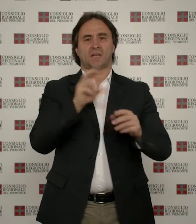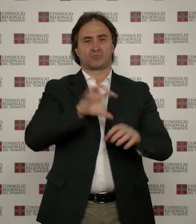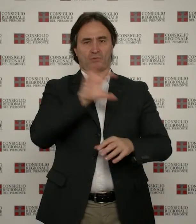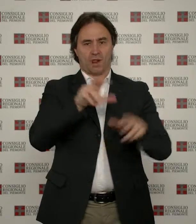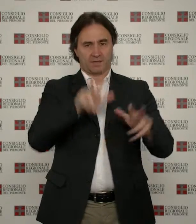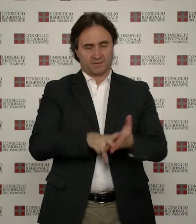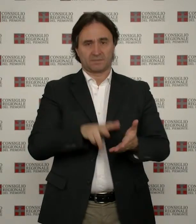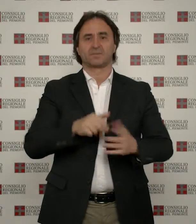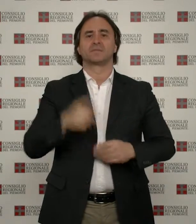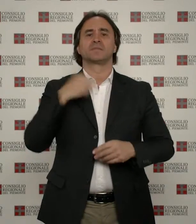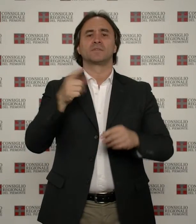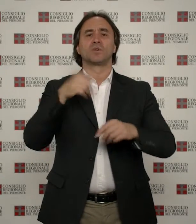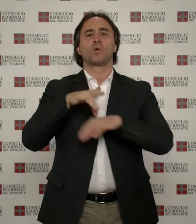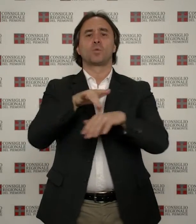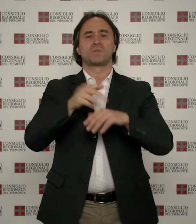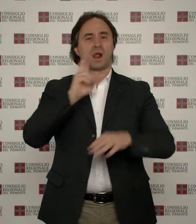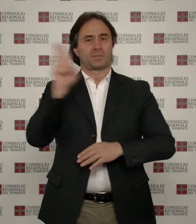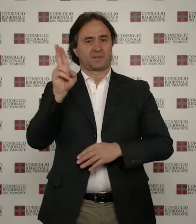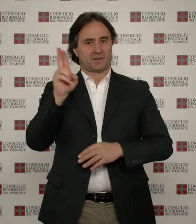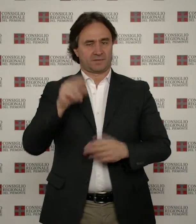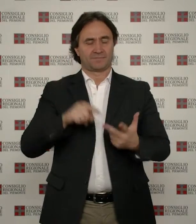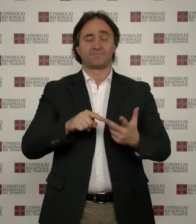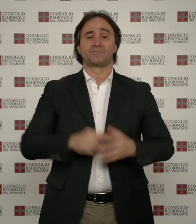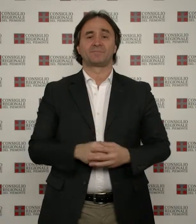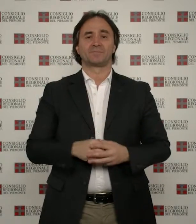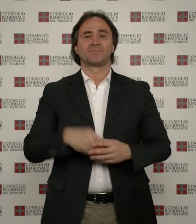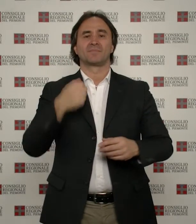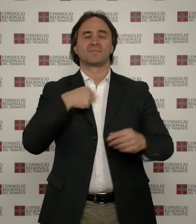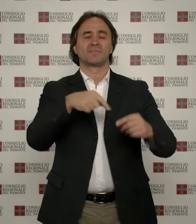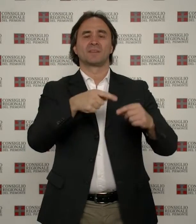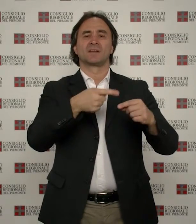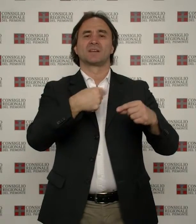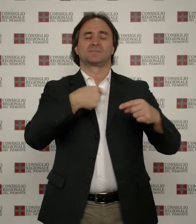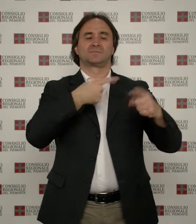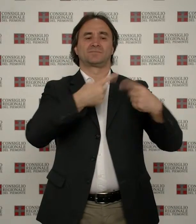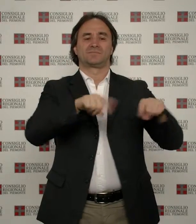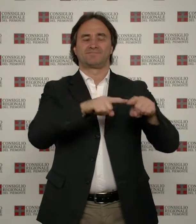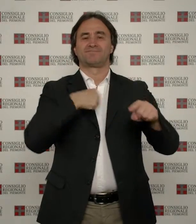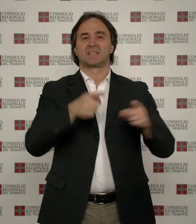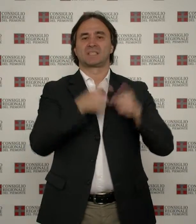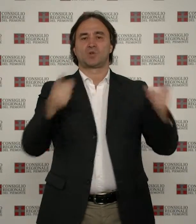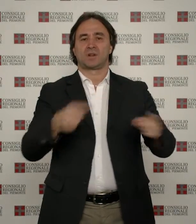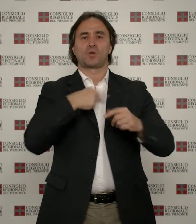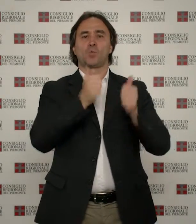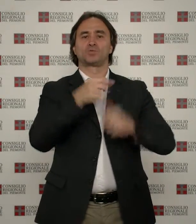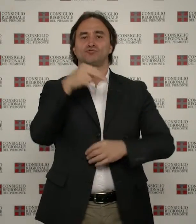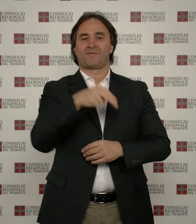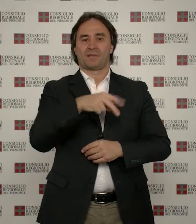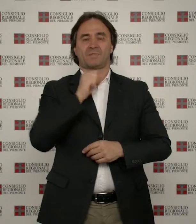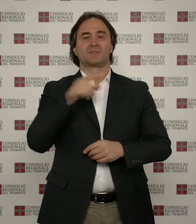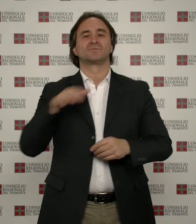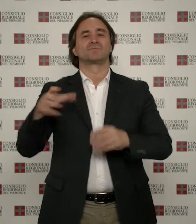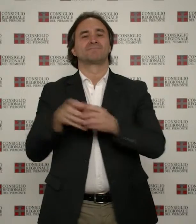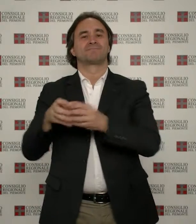alpine. Il Consiglio regionale si è riunito in seduta straordinaria la mattina dell'11 novembre, su richiesta delle